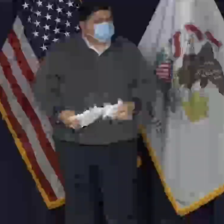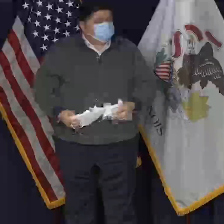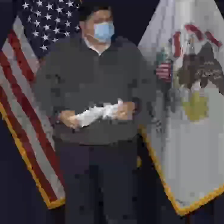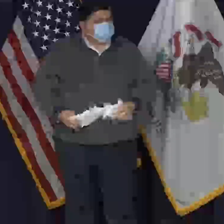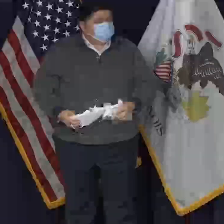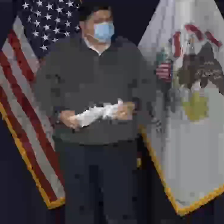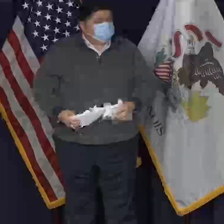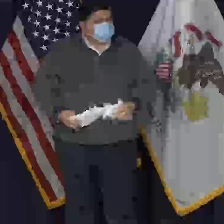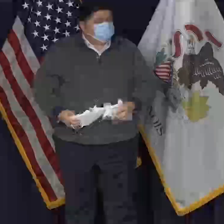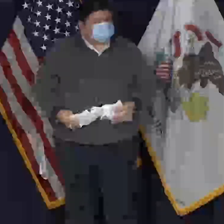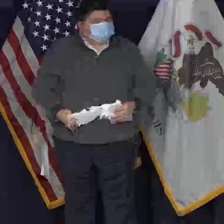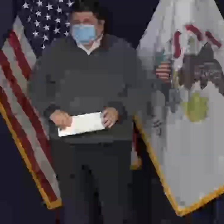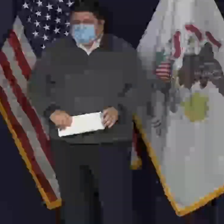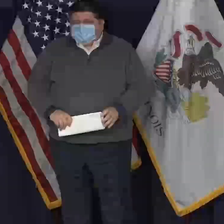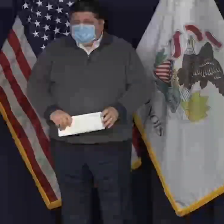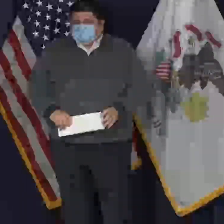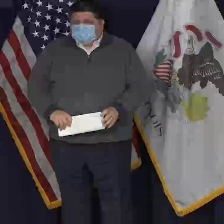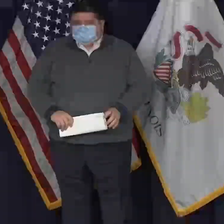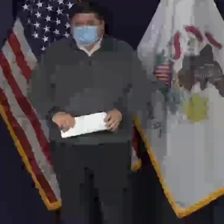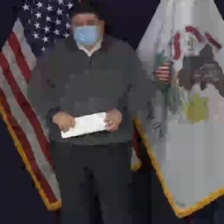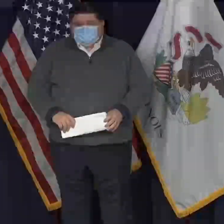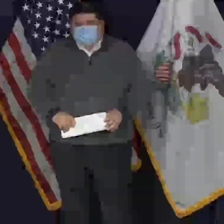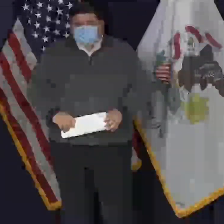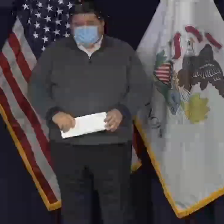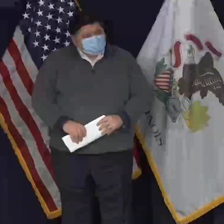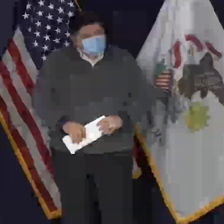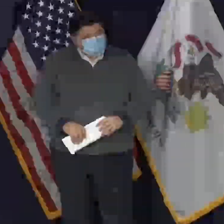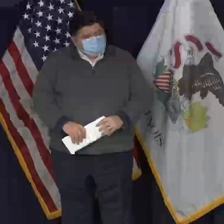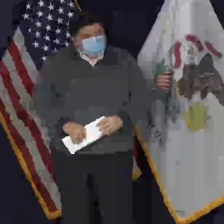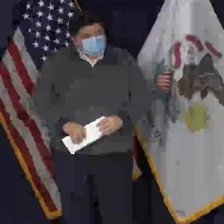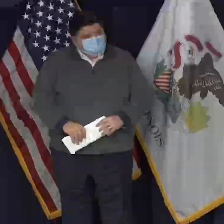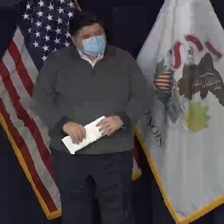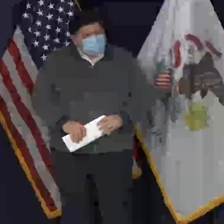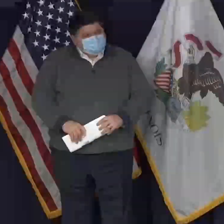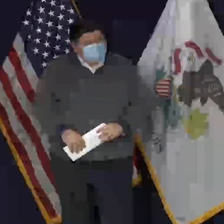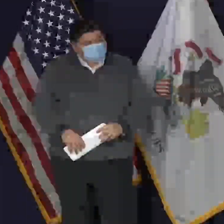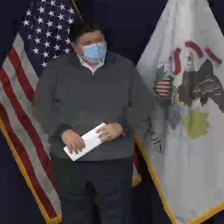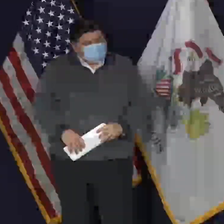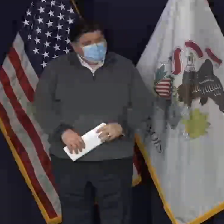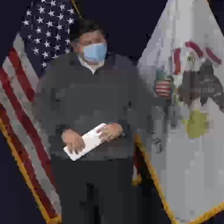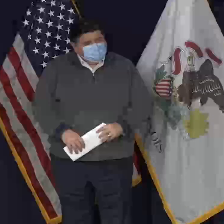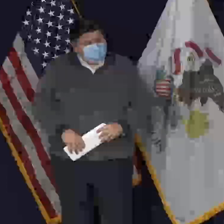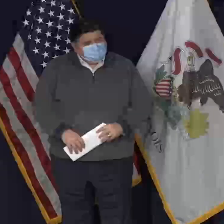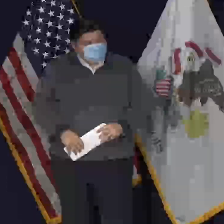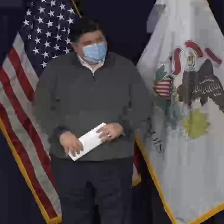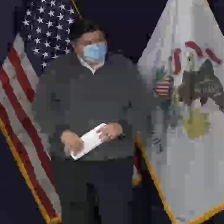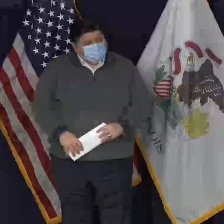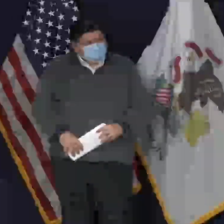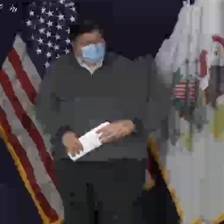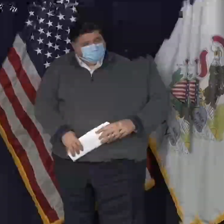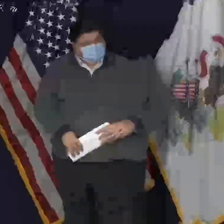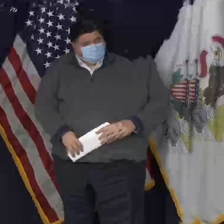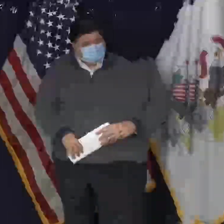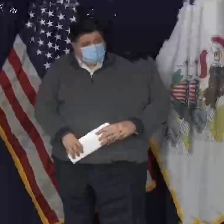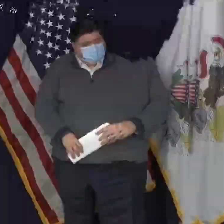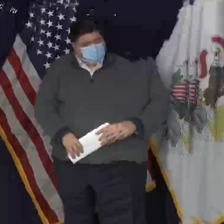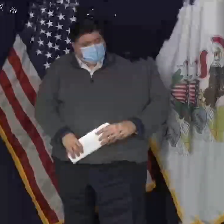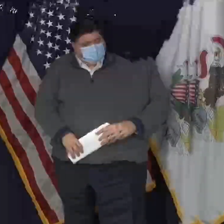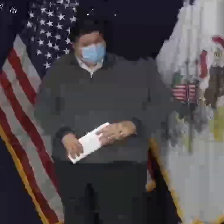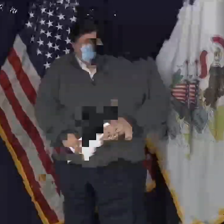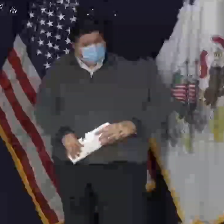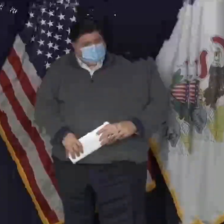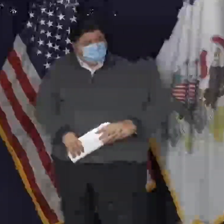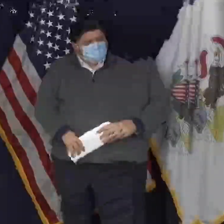del 40% de los casos nuevos reportados en el estado de Illinois durante la última semana, y nuestros